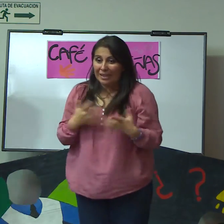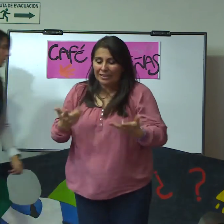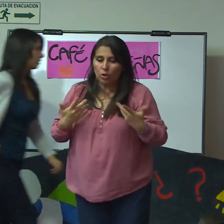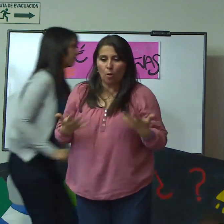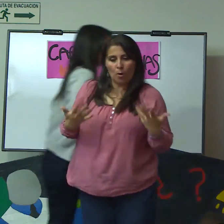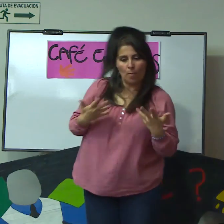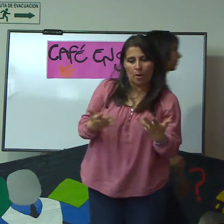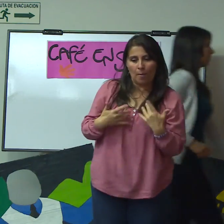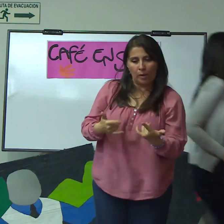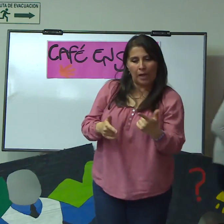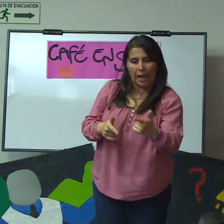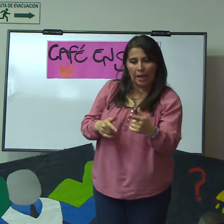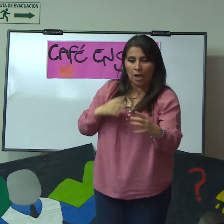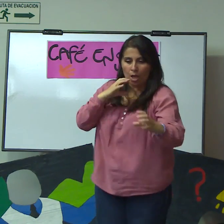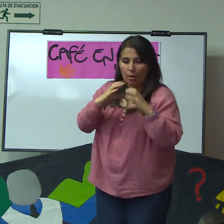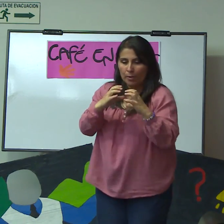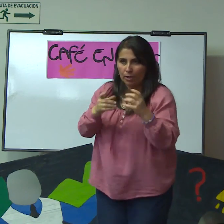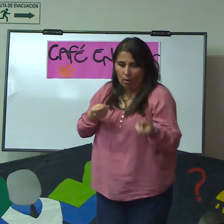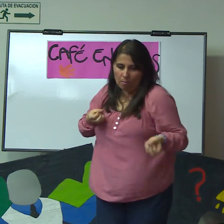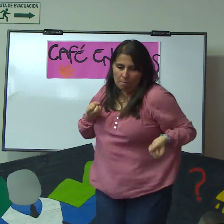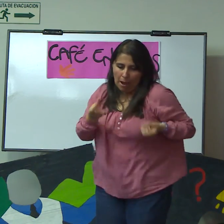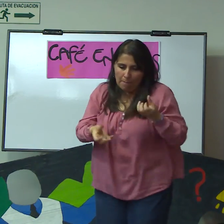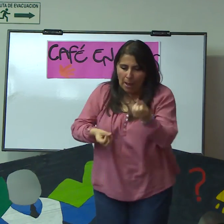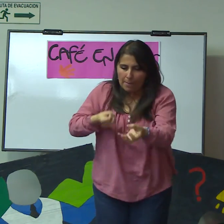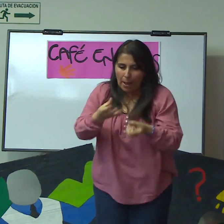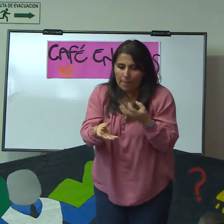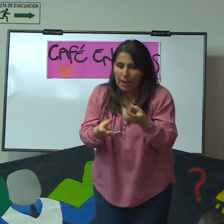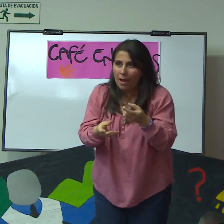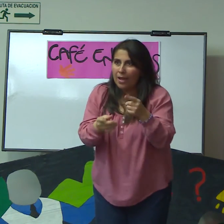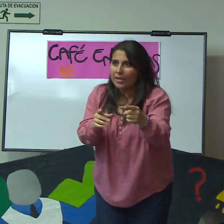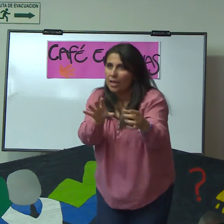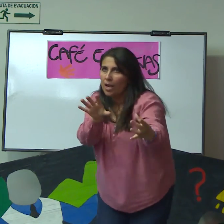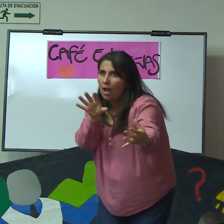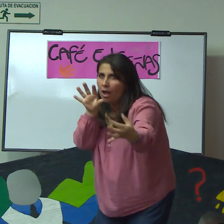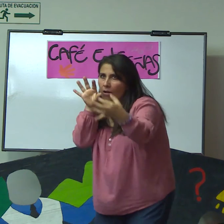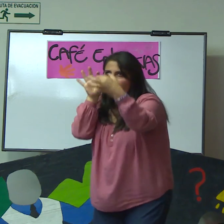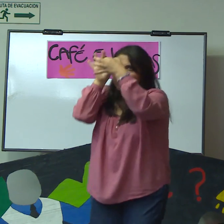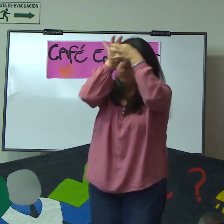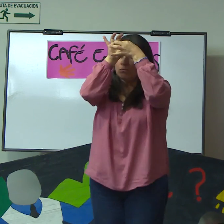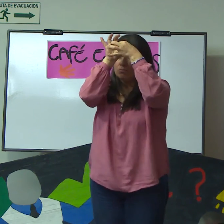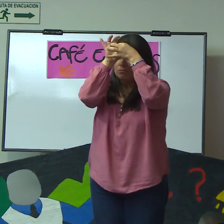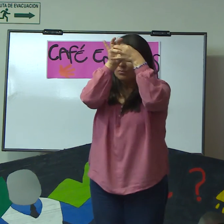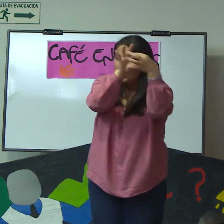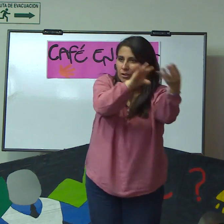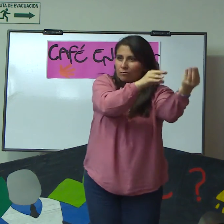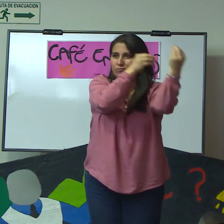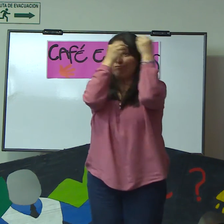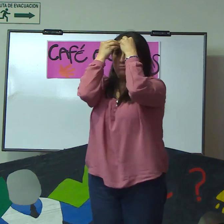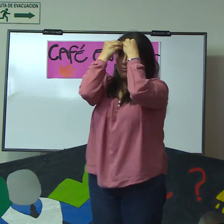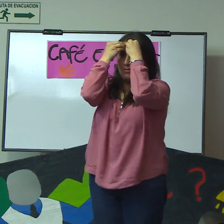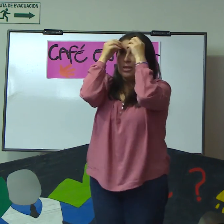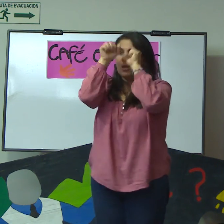el aprendizaje, para que el otro logre, ¿sí?, ese acercamiento. Otra cosa que quería retomar